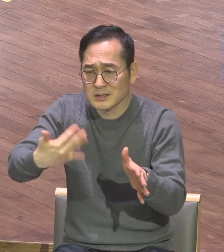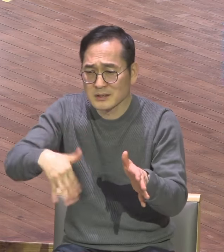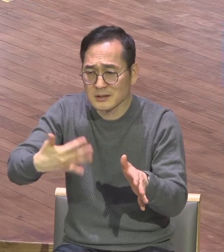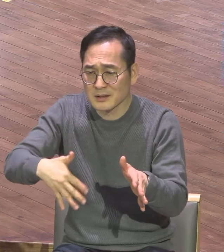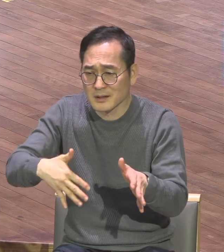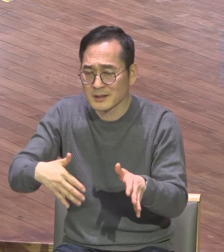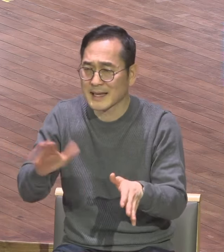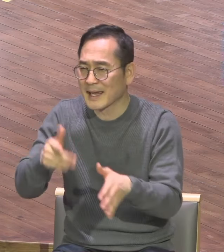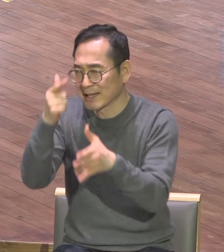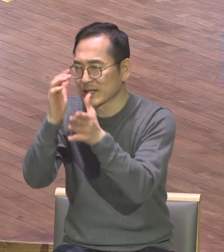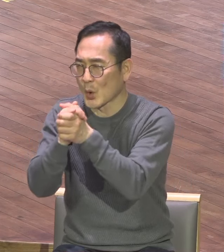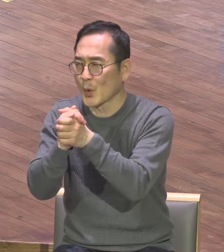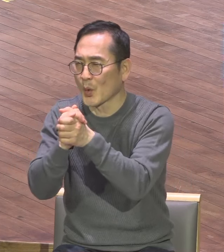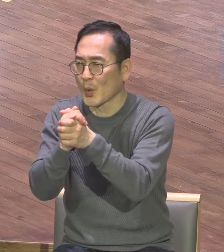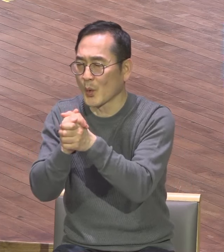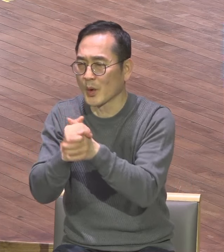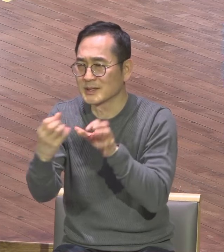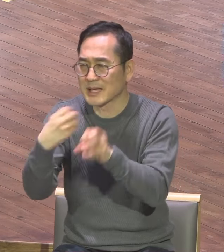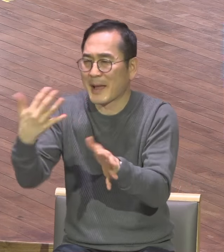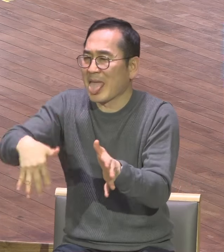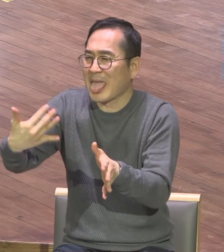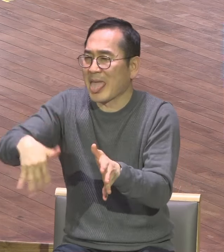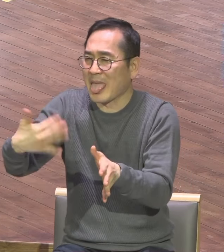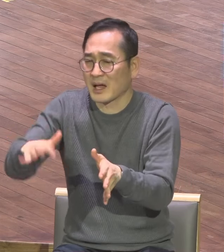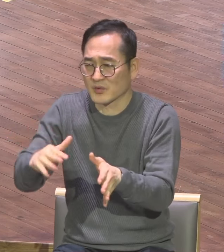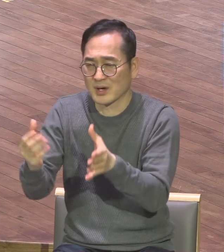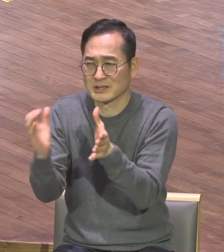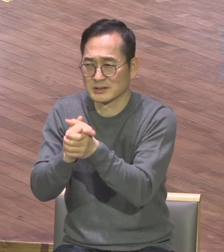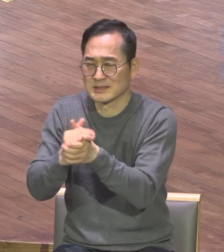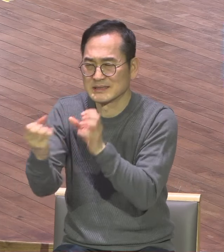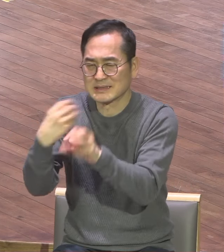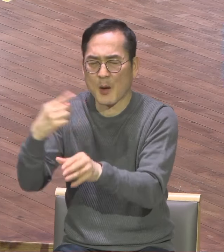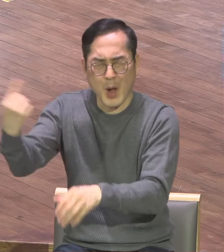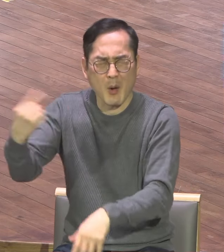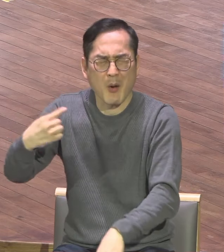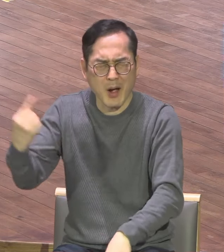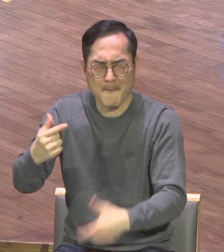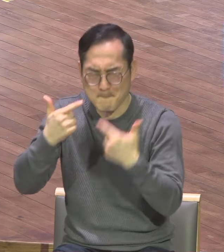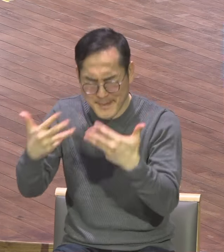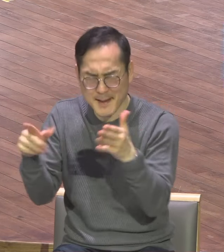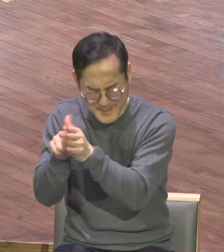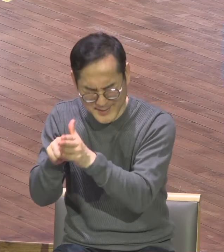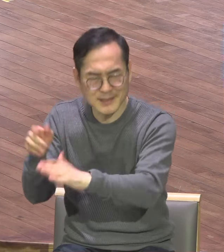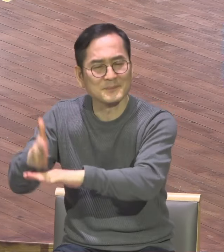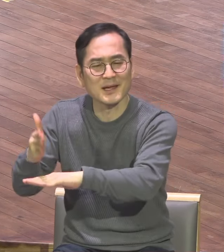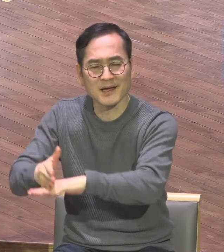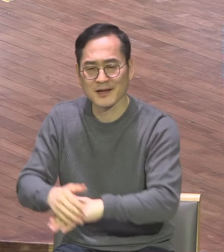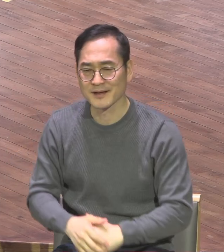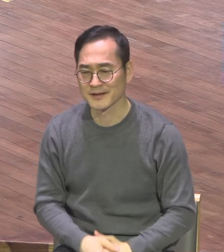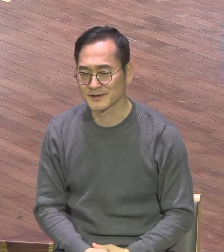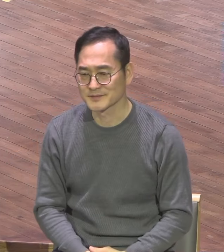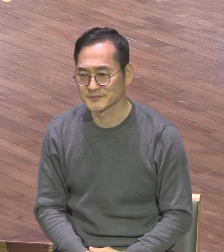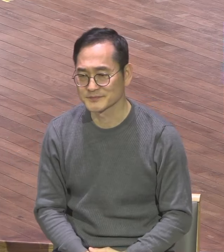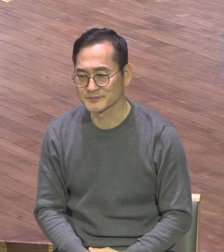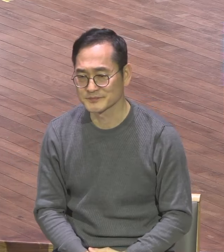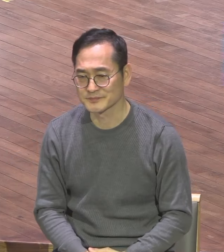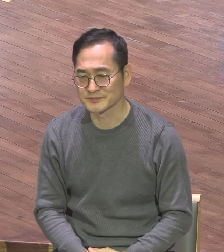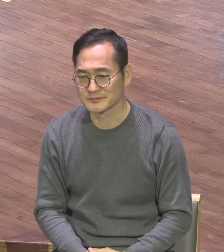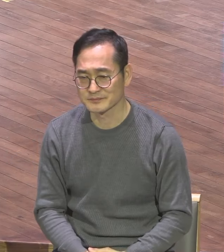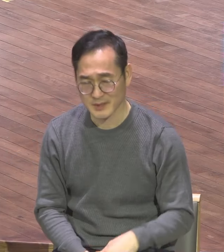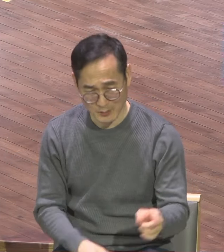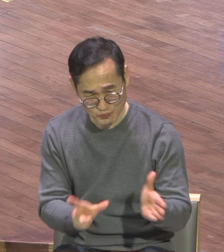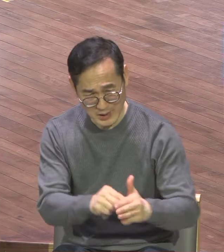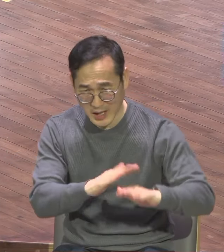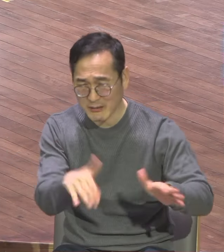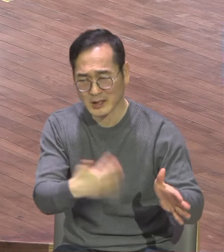기도 응답을 받지 못했다고 생각하지 않았다는 겁니다. 잘못된 지금 상황이 어려운데 이 어려운 상황이 그대로